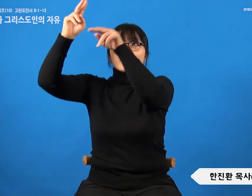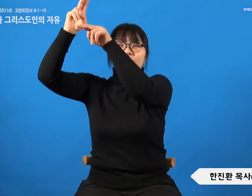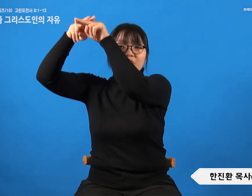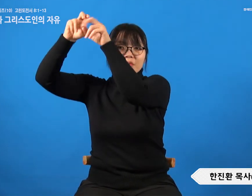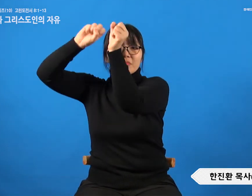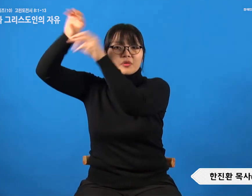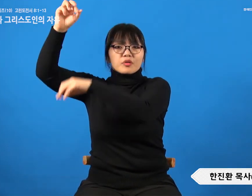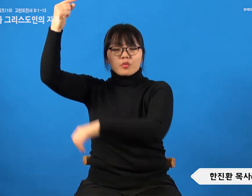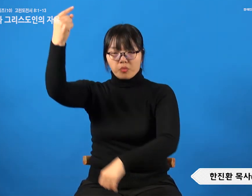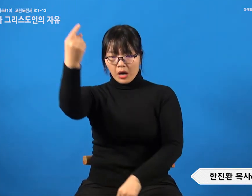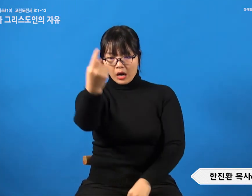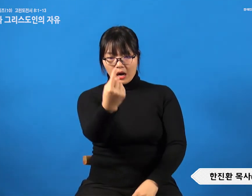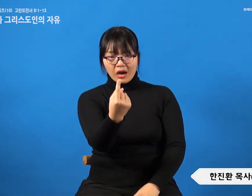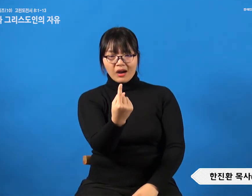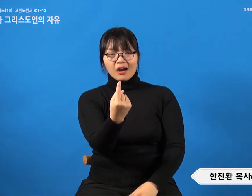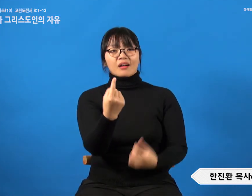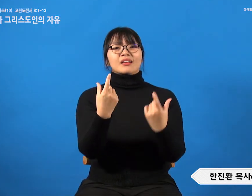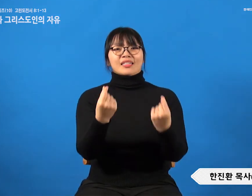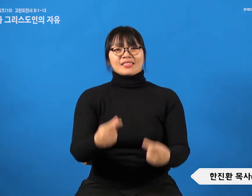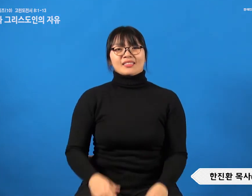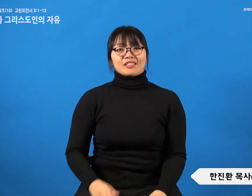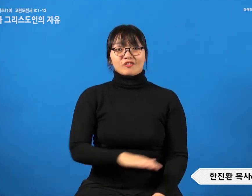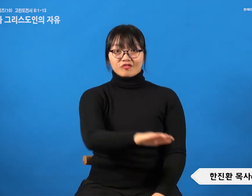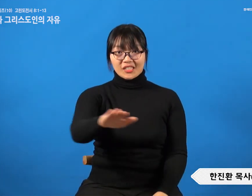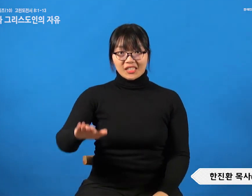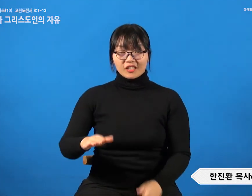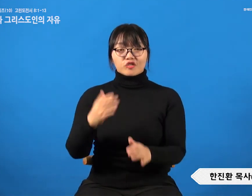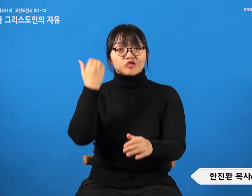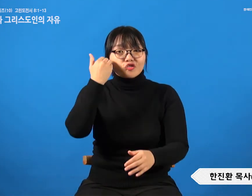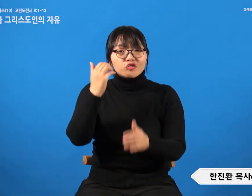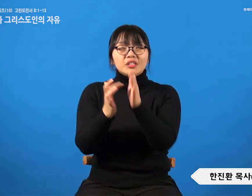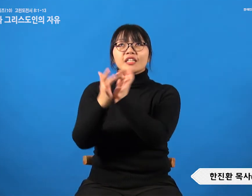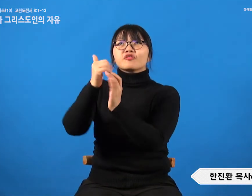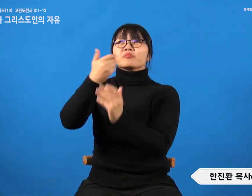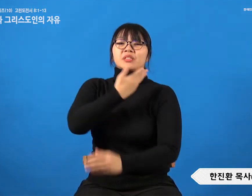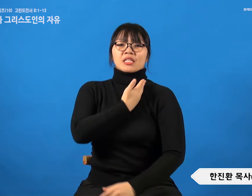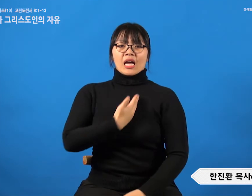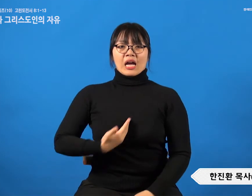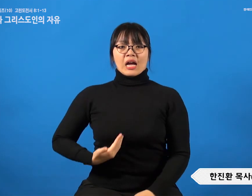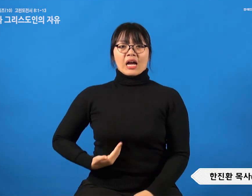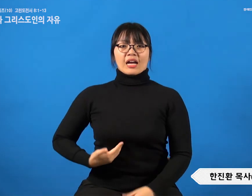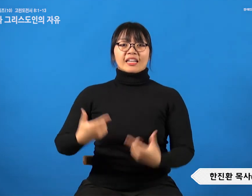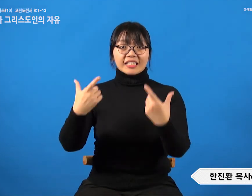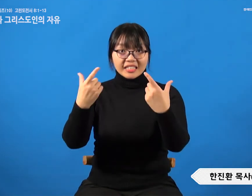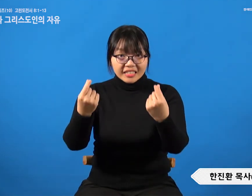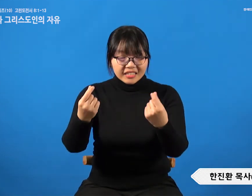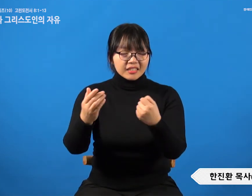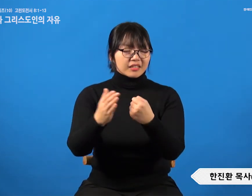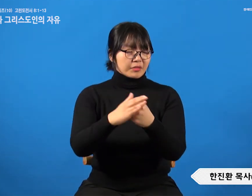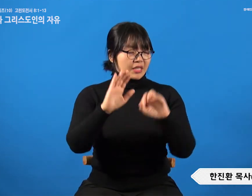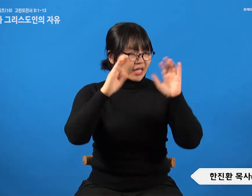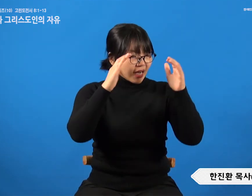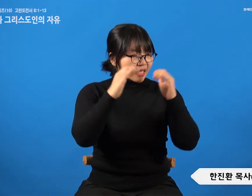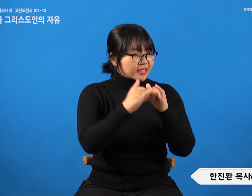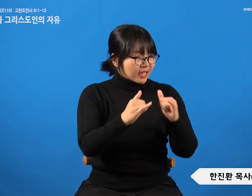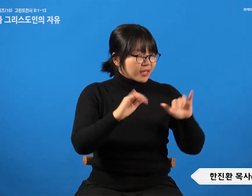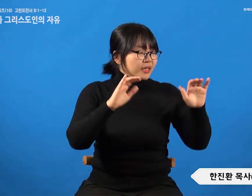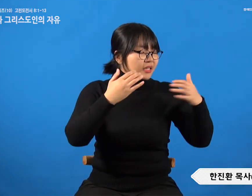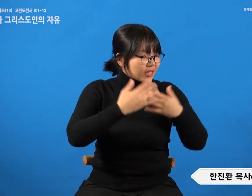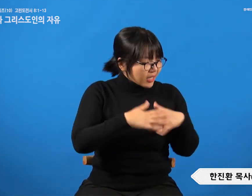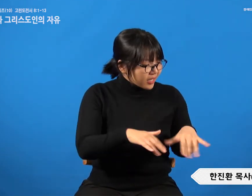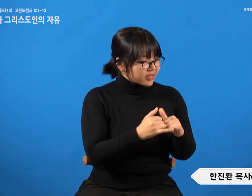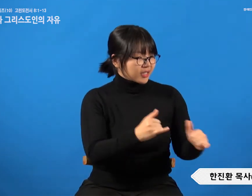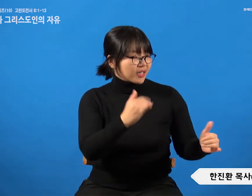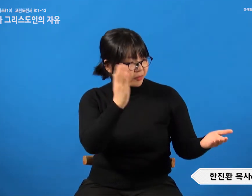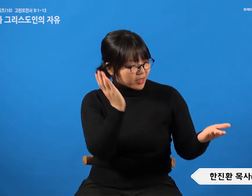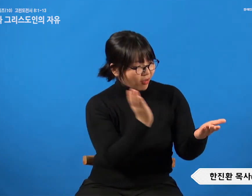하셨습니다. 우리도 예수 제자라면 그렇게 약한 자의 자리까지 내려가야 합니다. 저